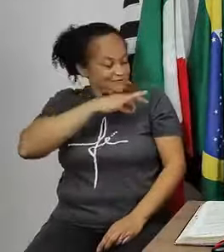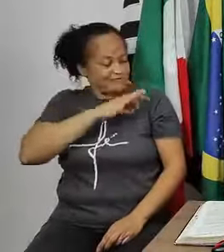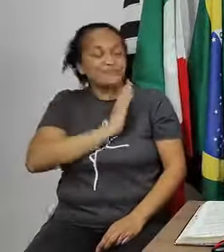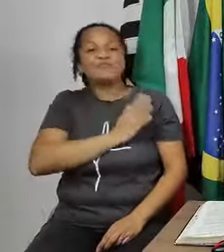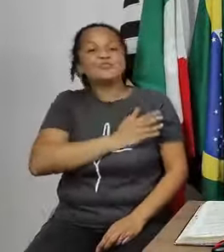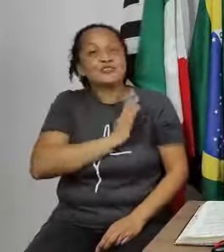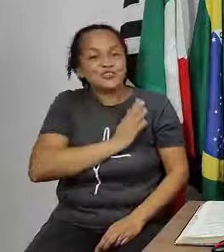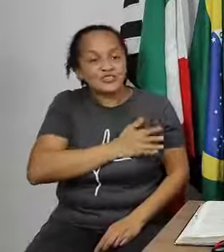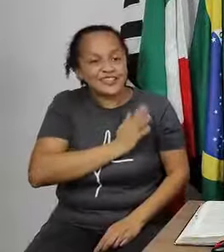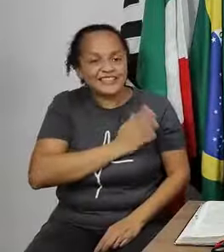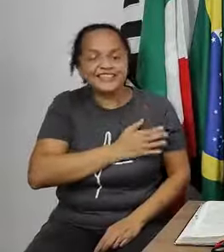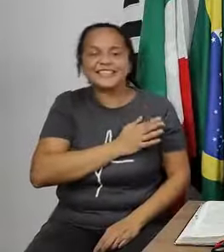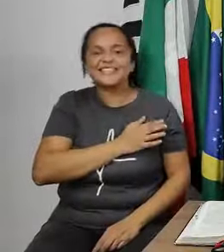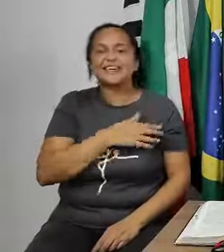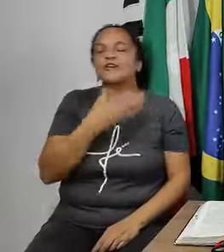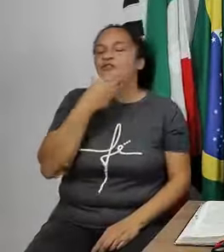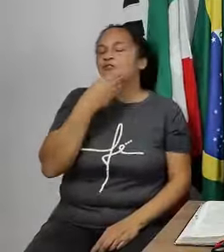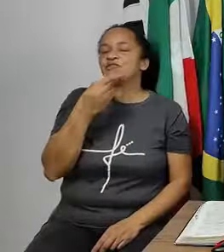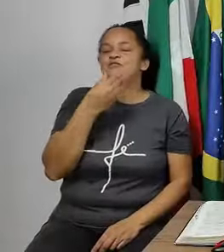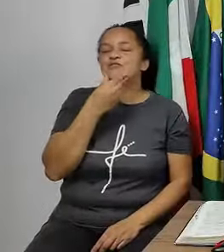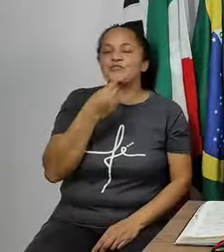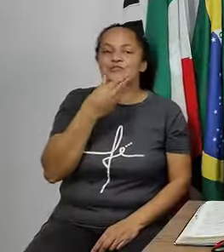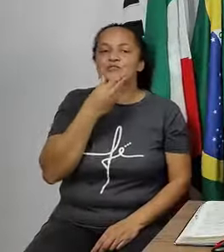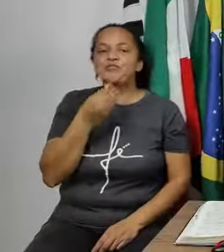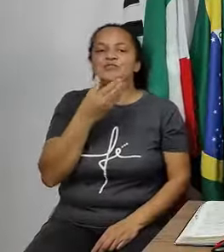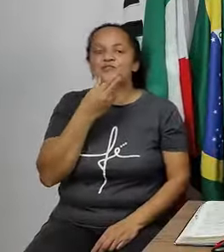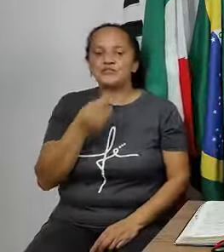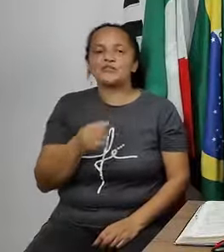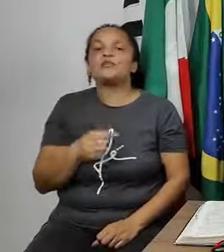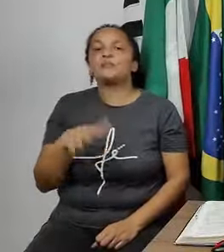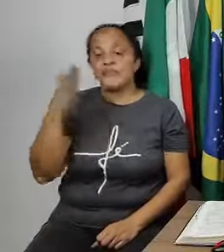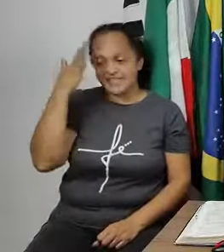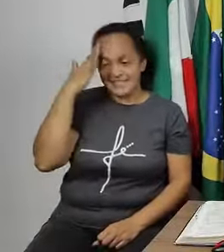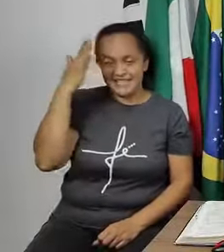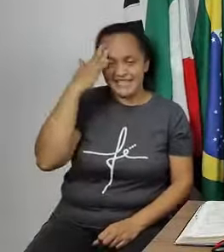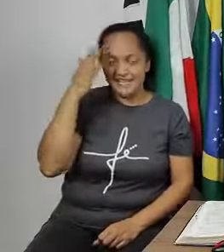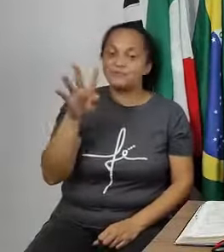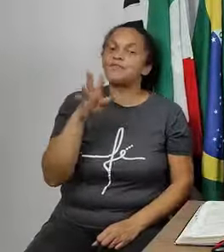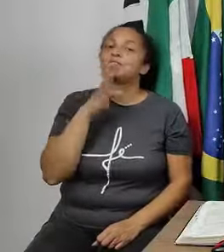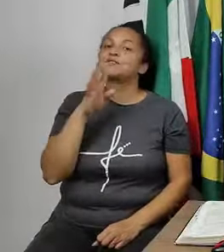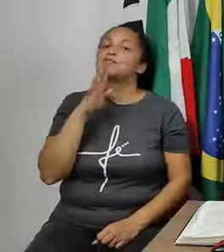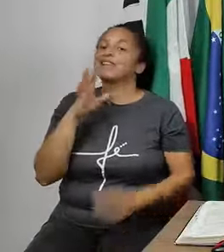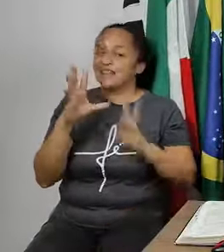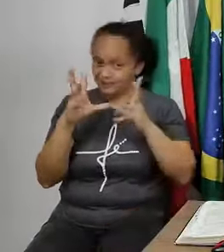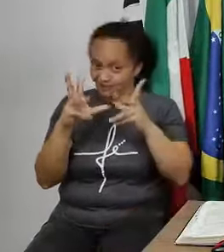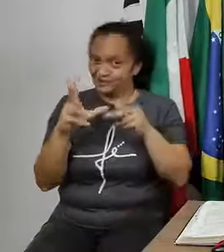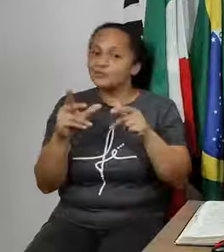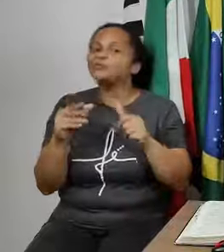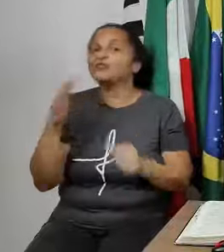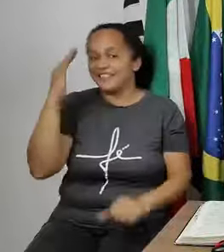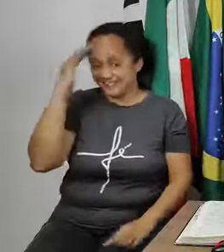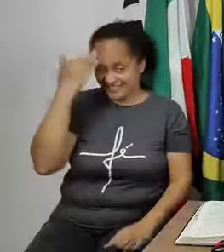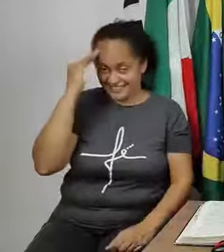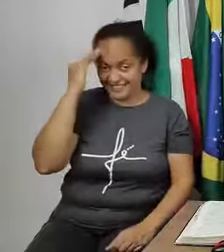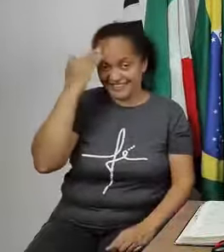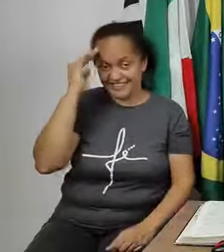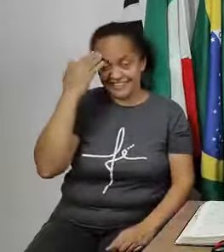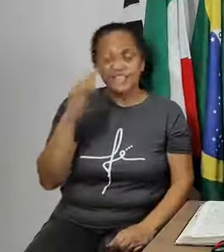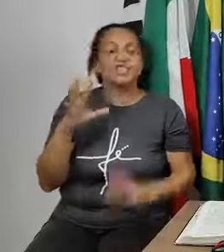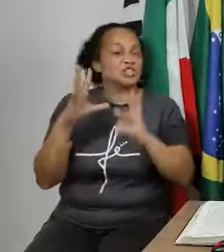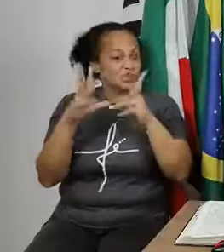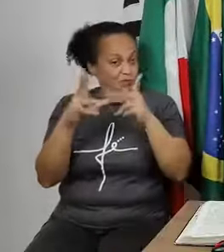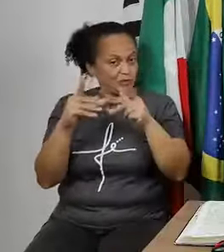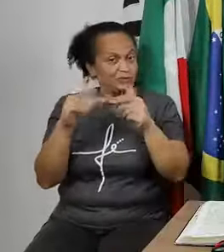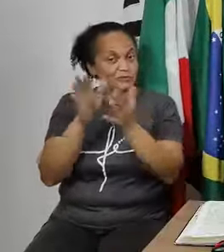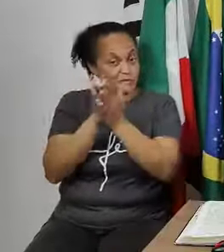seu coração. Esse homem natural julga muito bem todas as coisas. Tem compreensão, tem entendimento